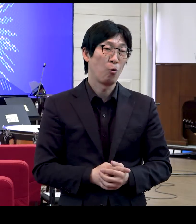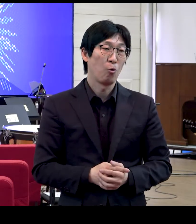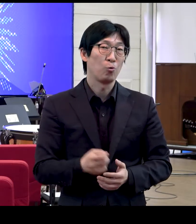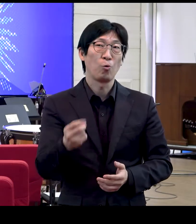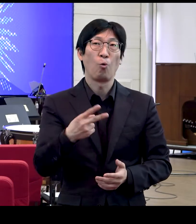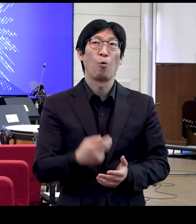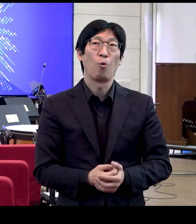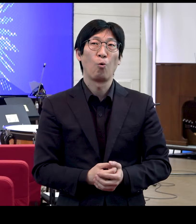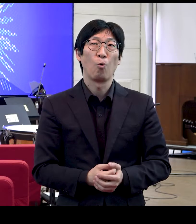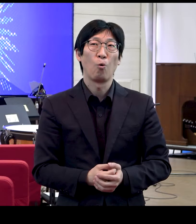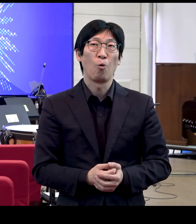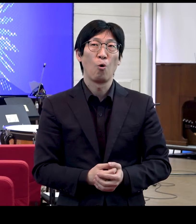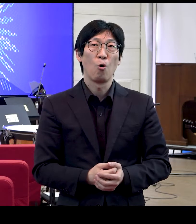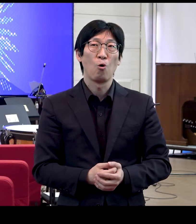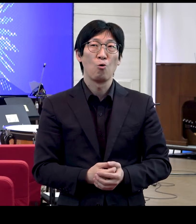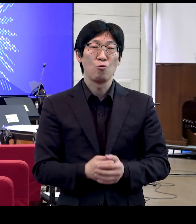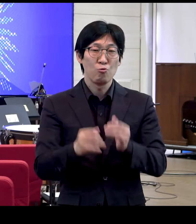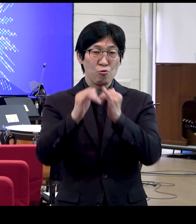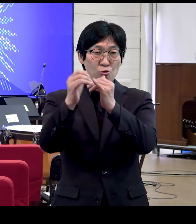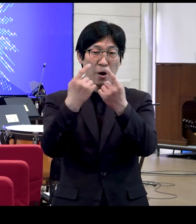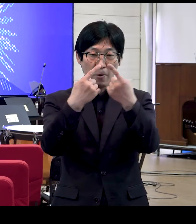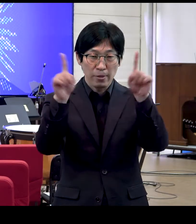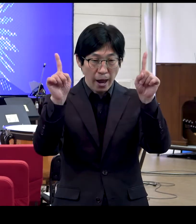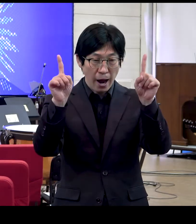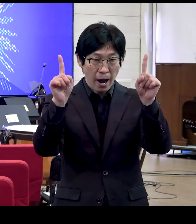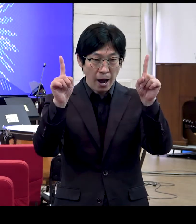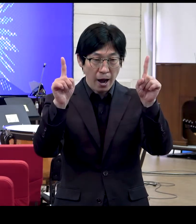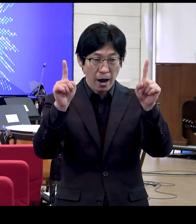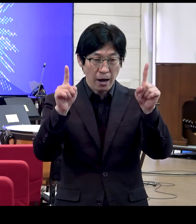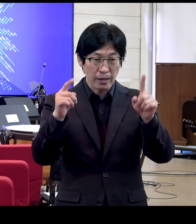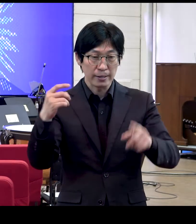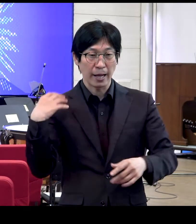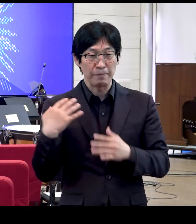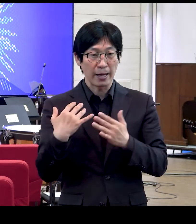아니면 명문대학교 입학 담당자로.